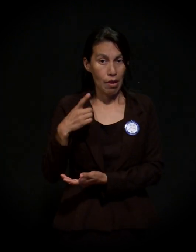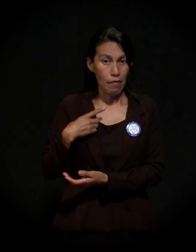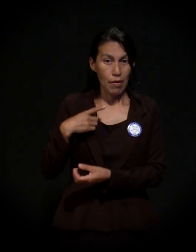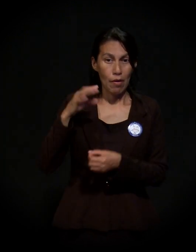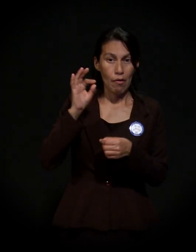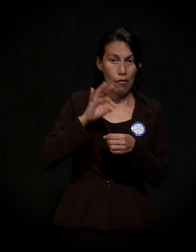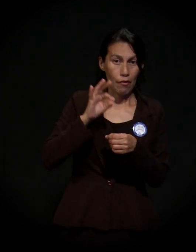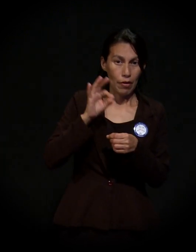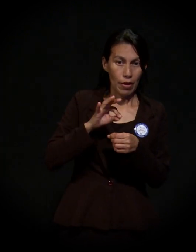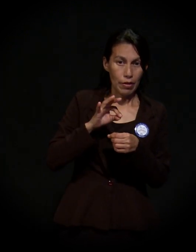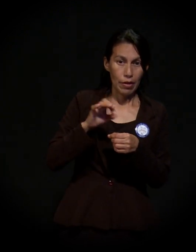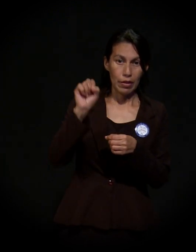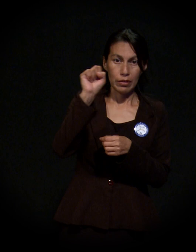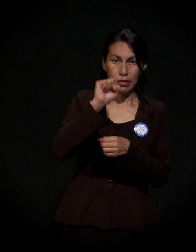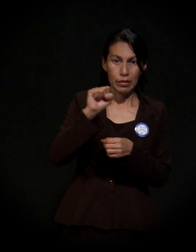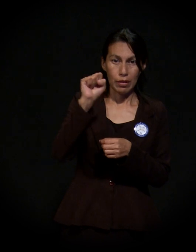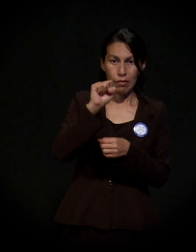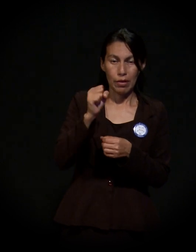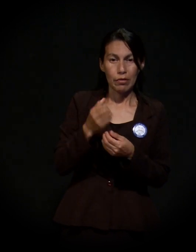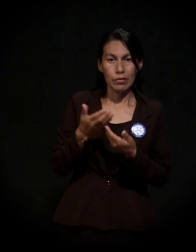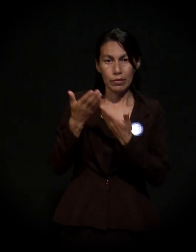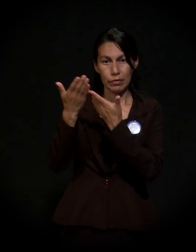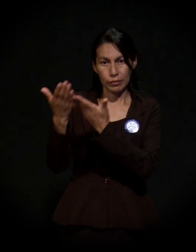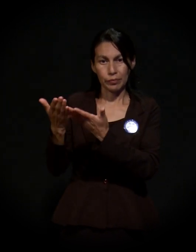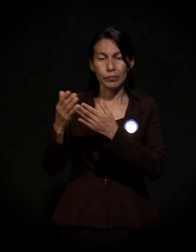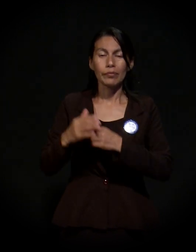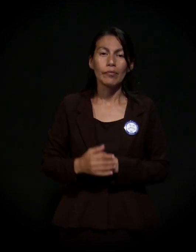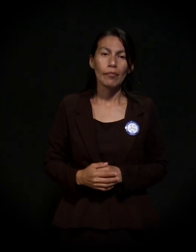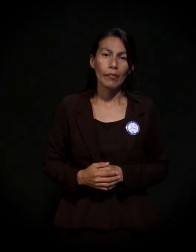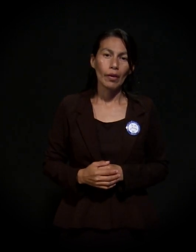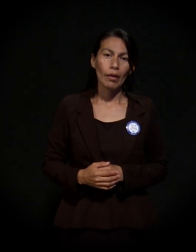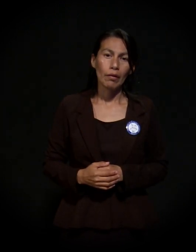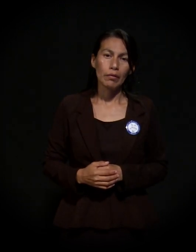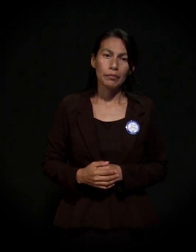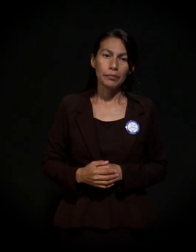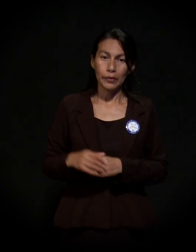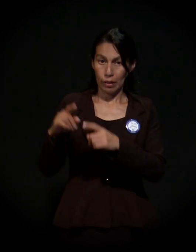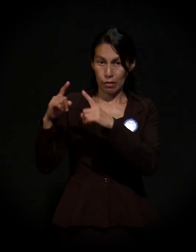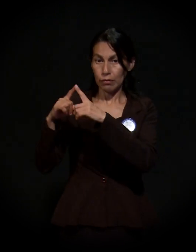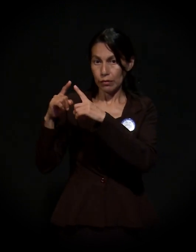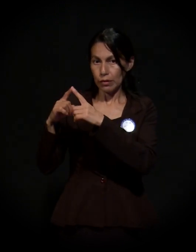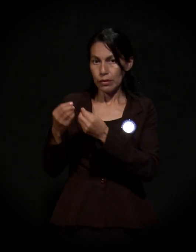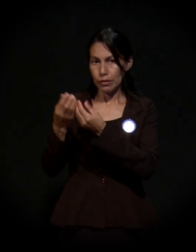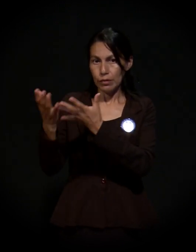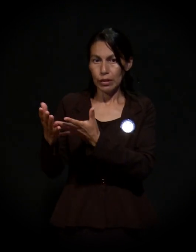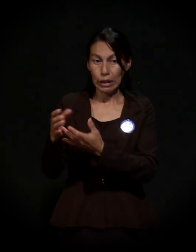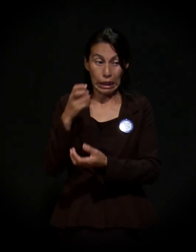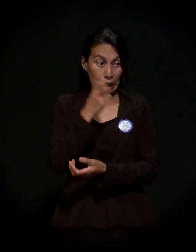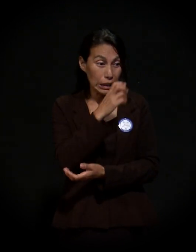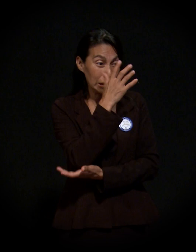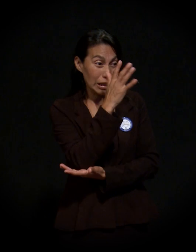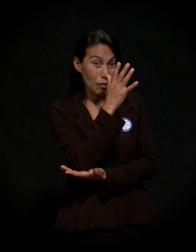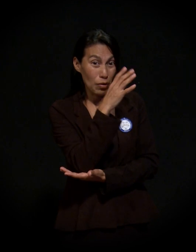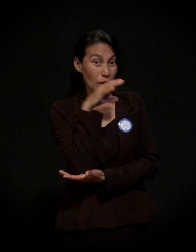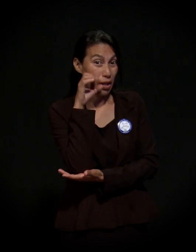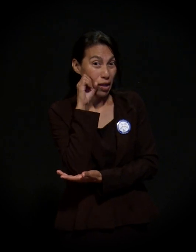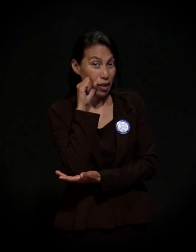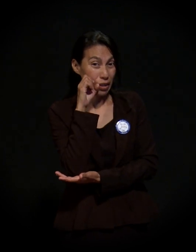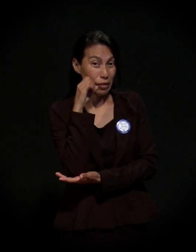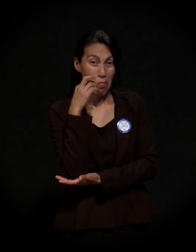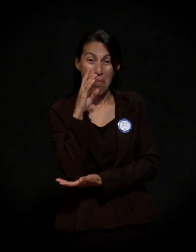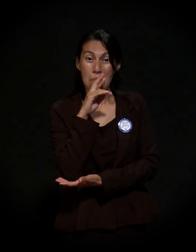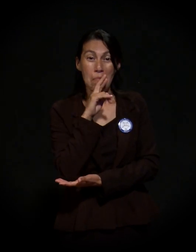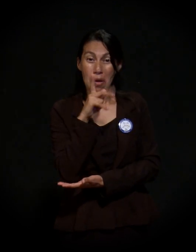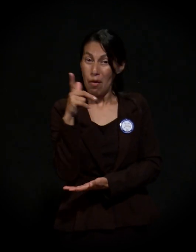llevar su ofrenda el sábado. Así que eran las mejores naranjas.